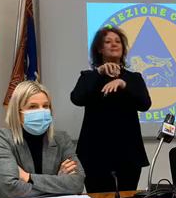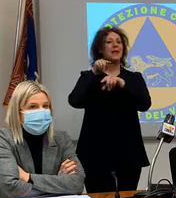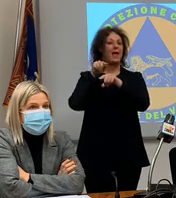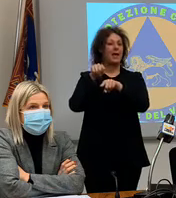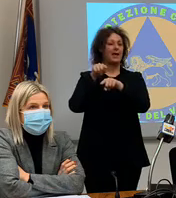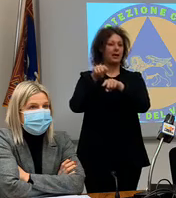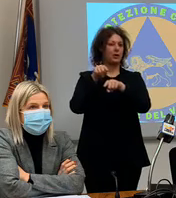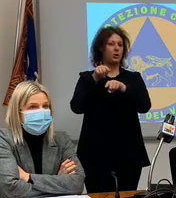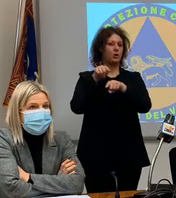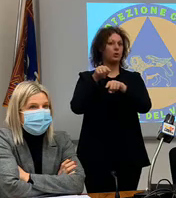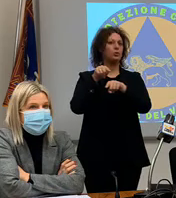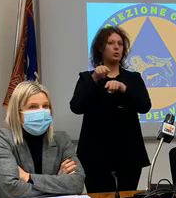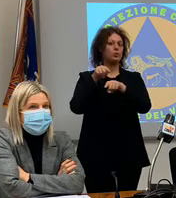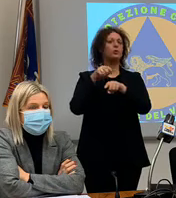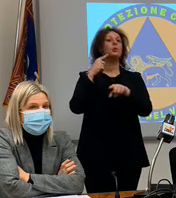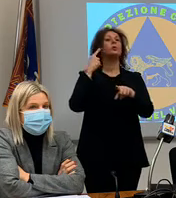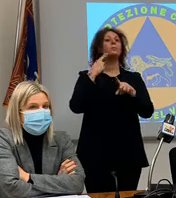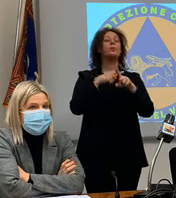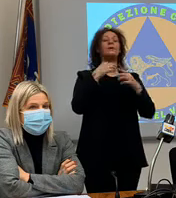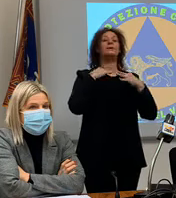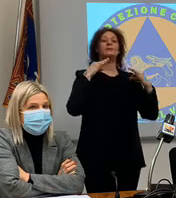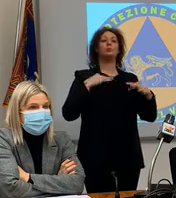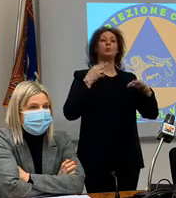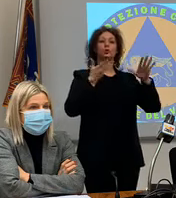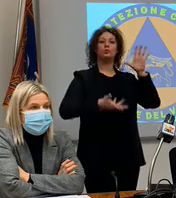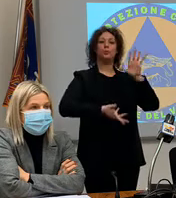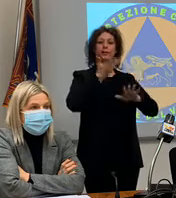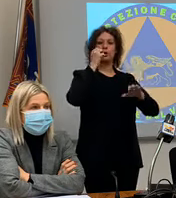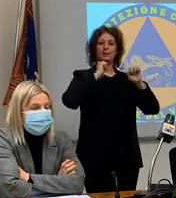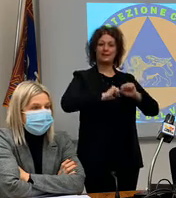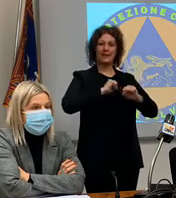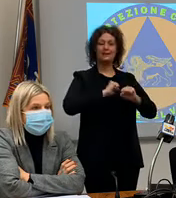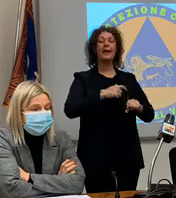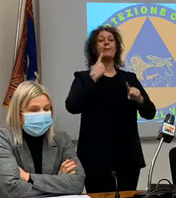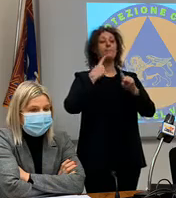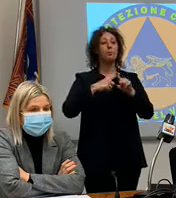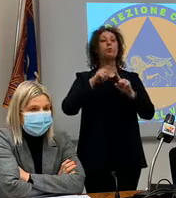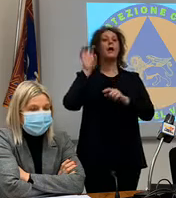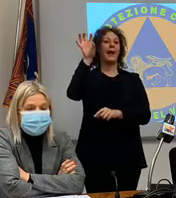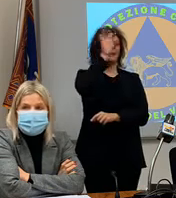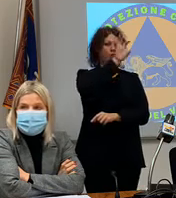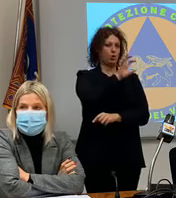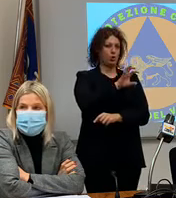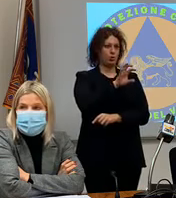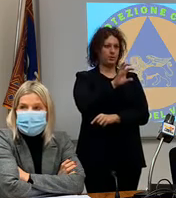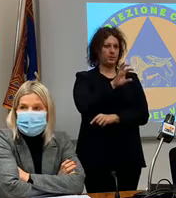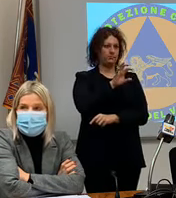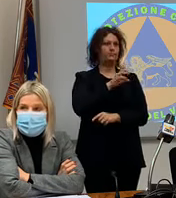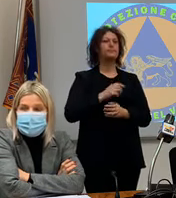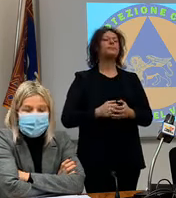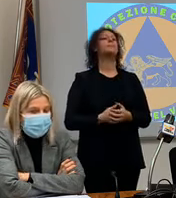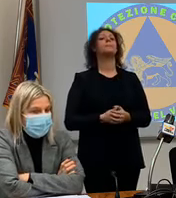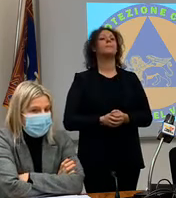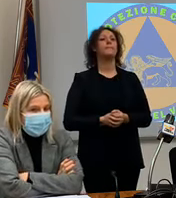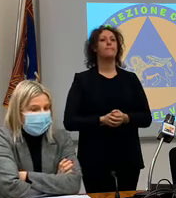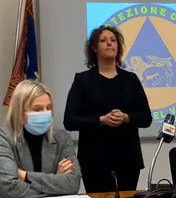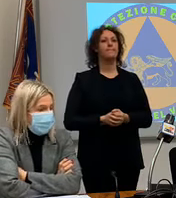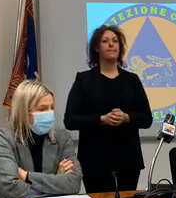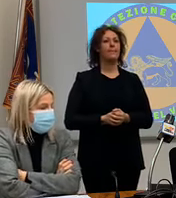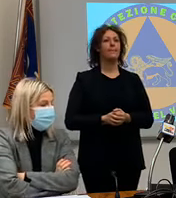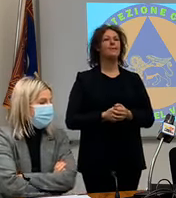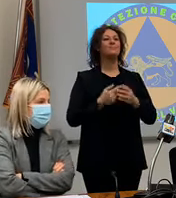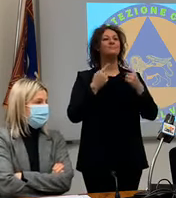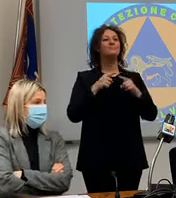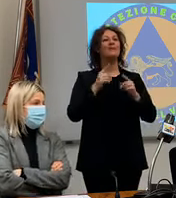dei tecnici dell'istituto superiore di sanità e dai tecnici delle regioni fra cui noi allora e gli scenari